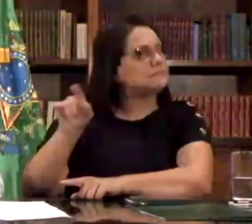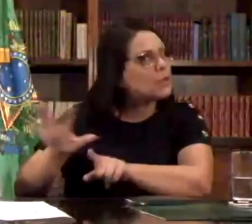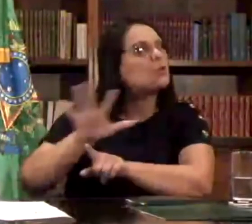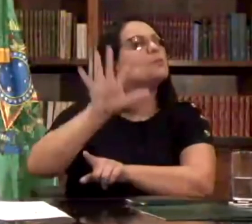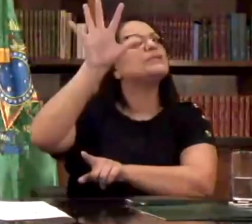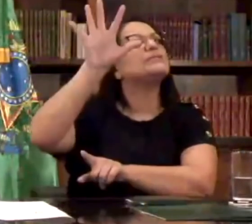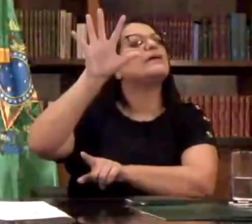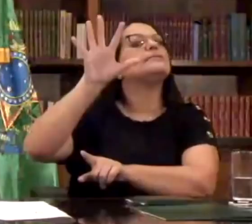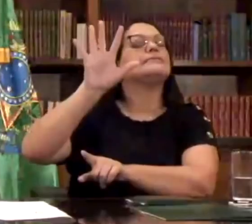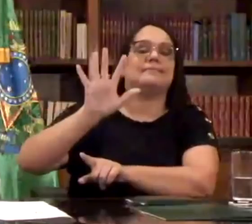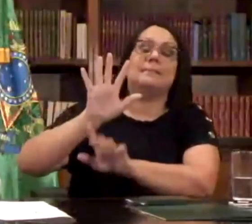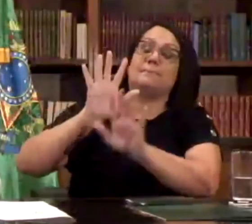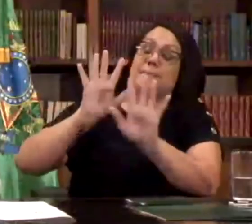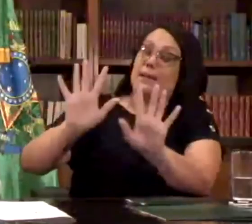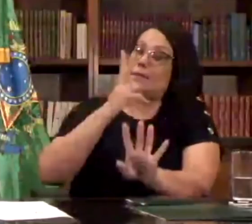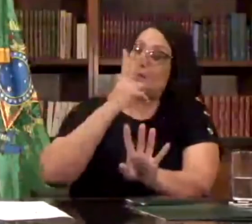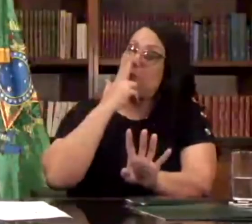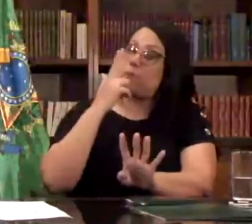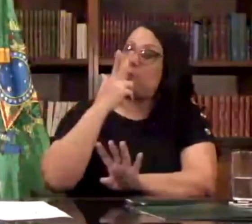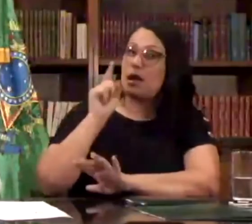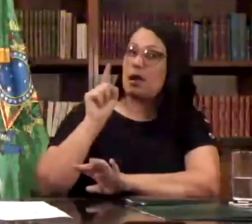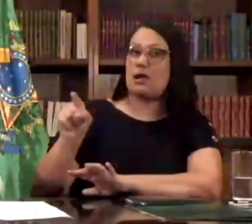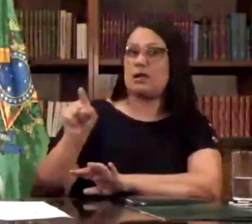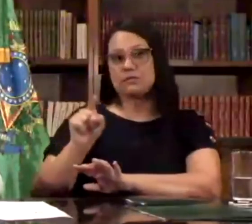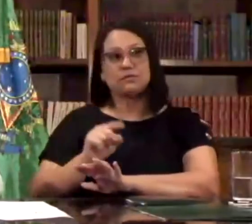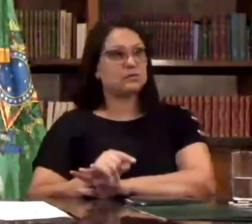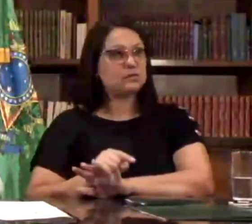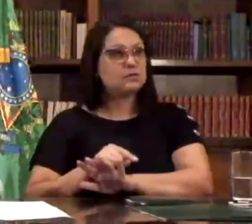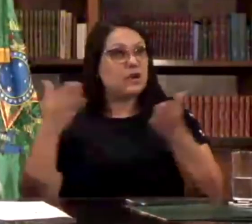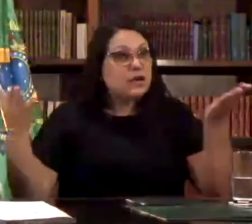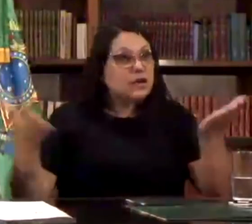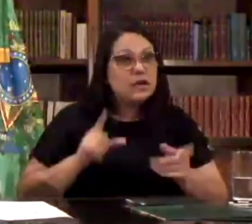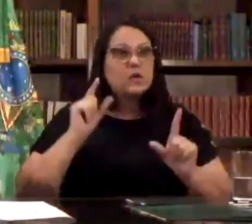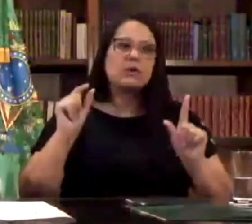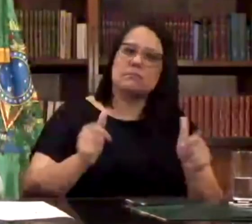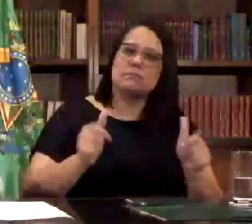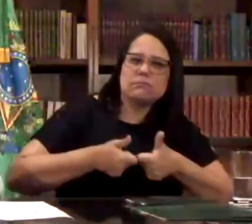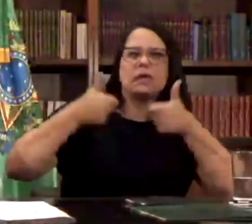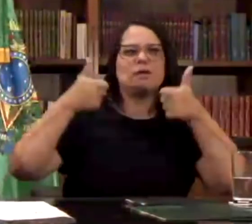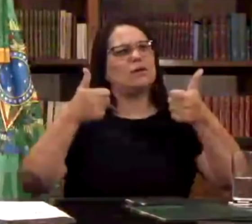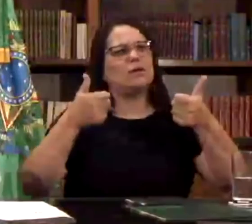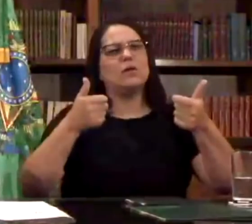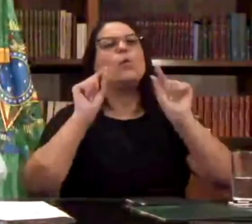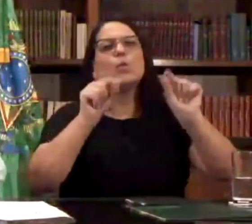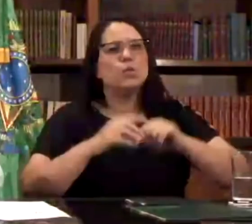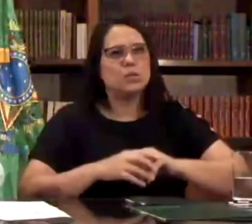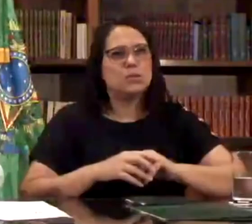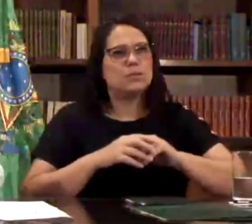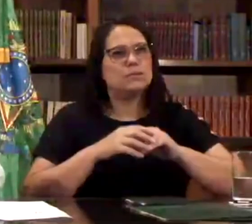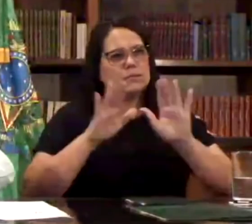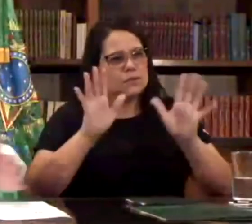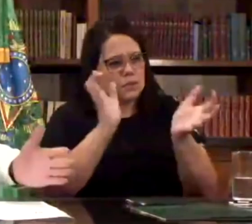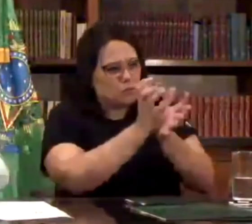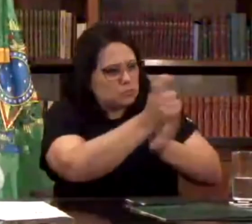Lamentavelmente teremos. Mas parece que o que seria mais prudente é nós abrirmos